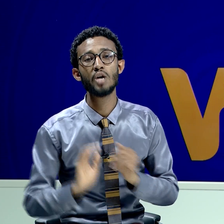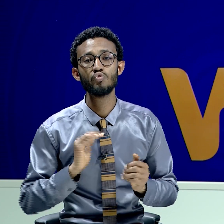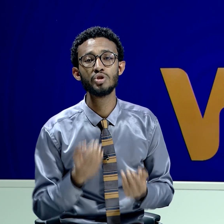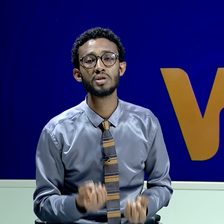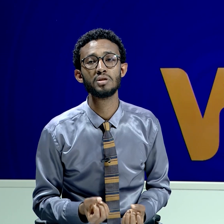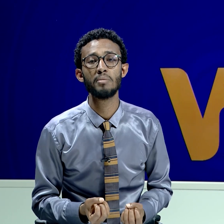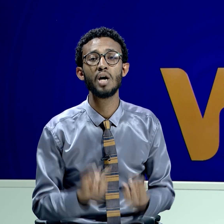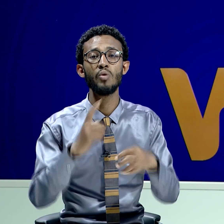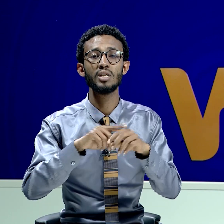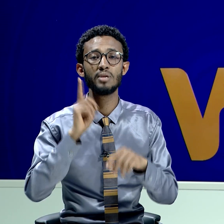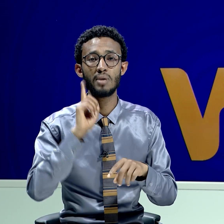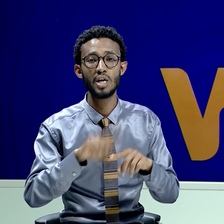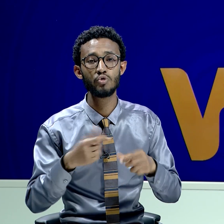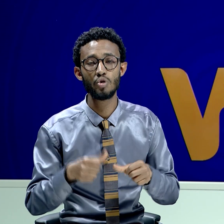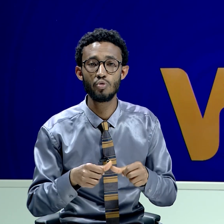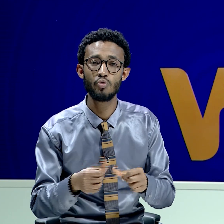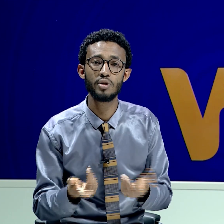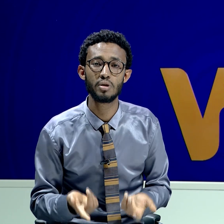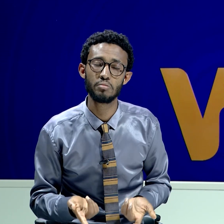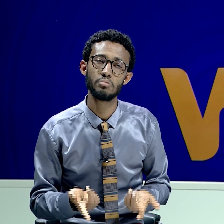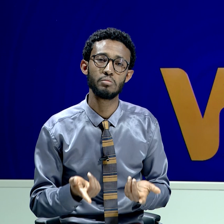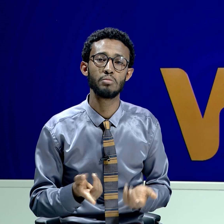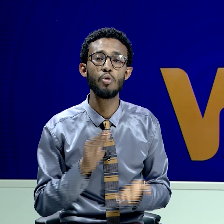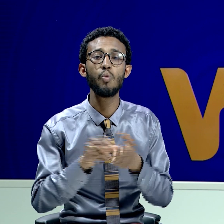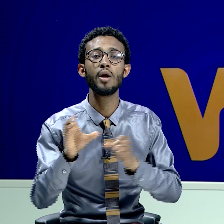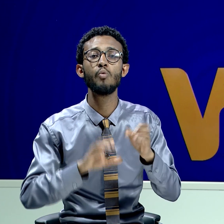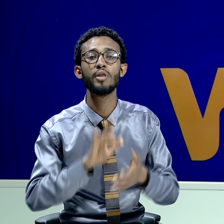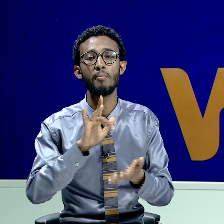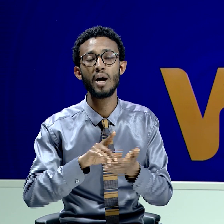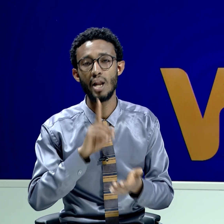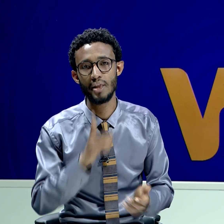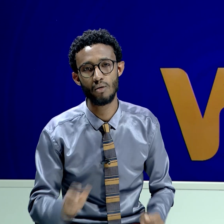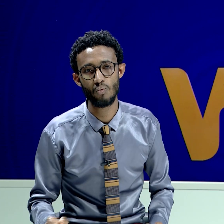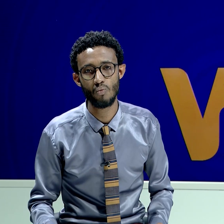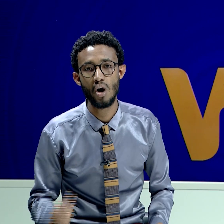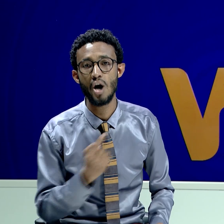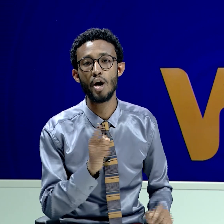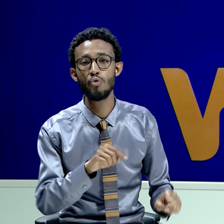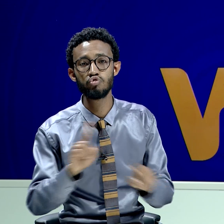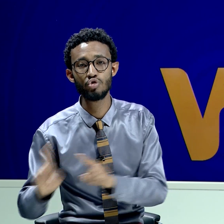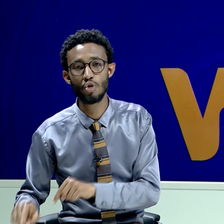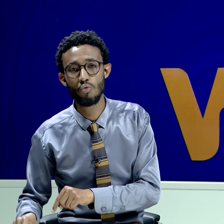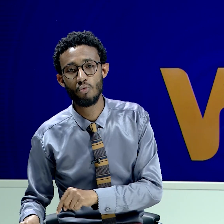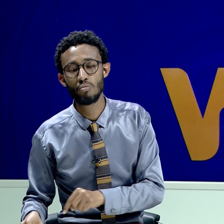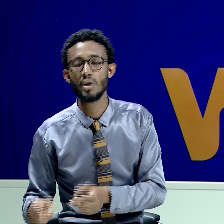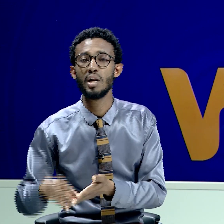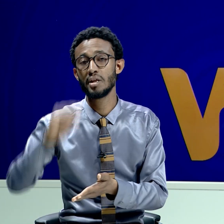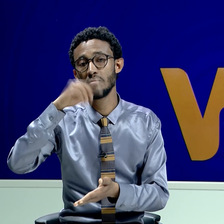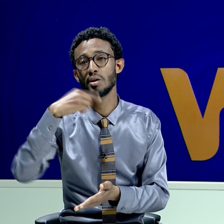አገራችን ውስጥ አብዛኛውን ጊዜ መስማት ሰናቸው የሚኖሩት በጎ አድራጎት ማዕከላት ነው። አንዳንዶቹ ደግሞ ለትምህርት